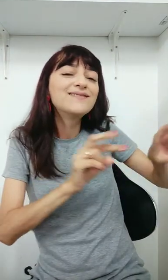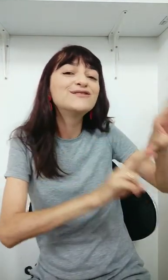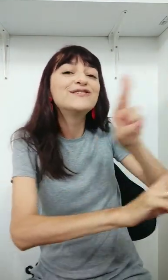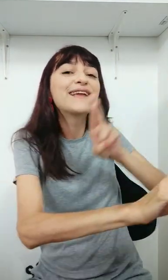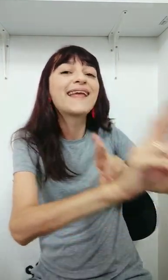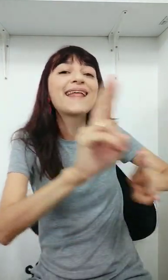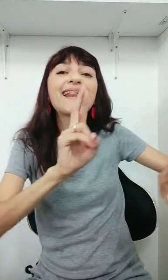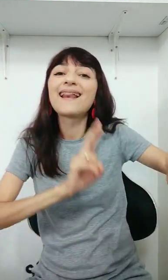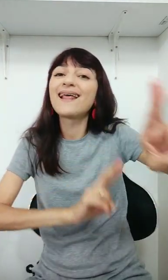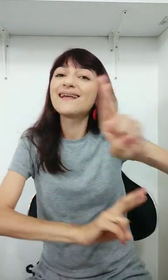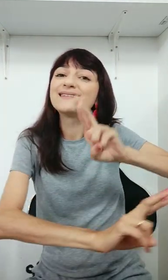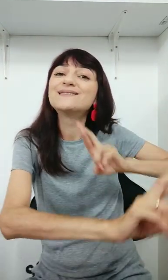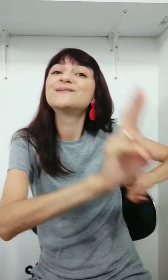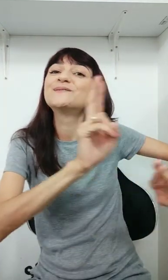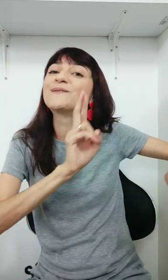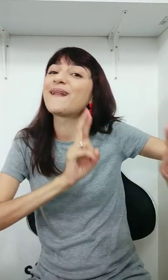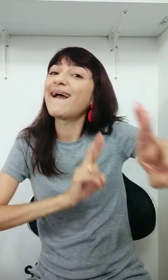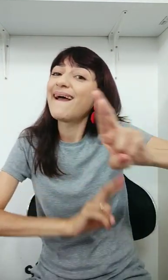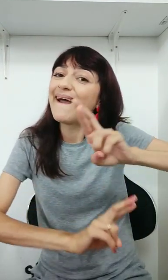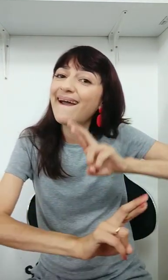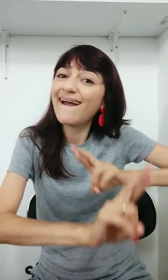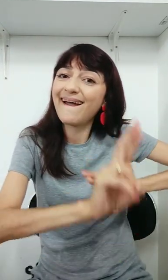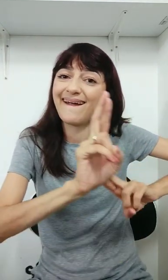lugar é o lugar de relacionamento, tá bom?